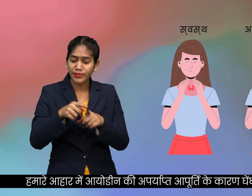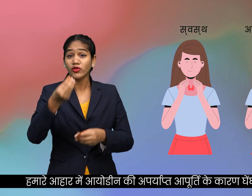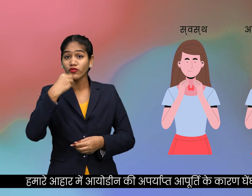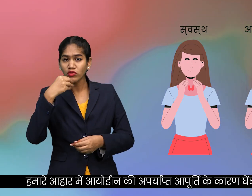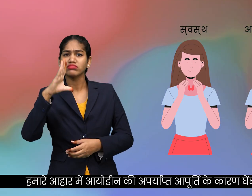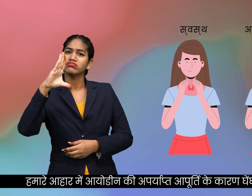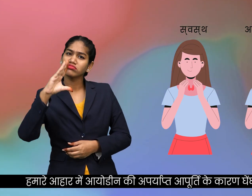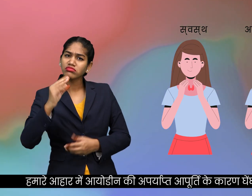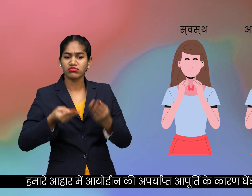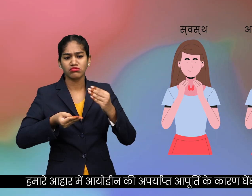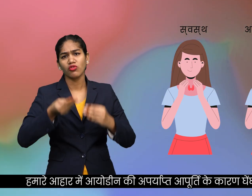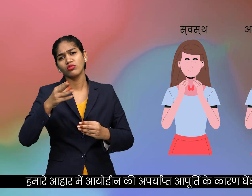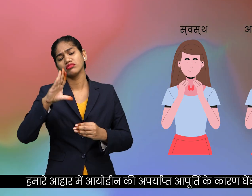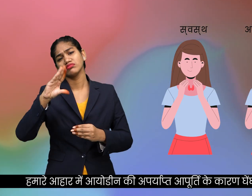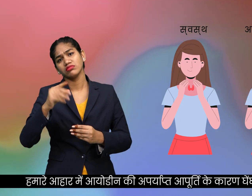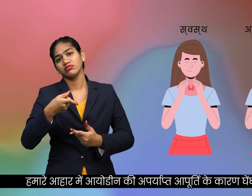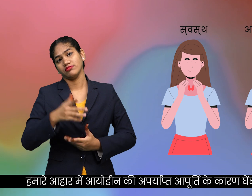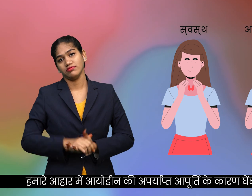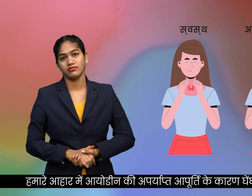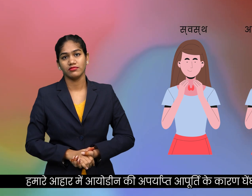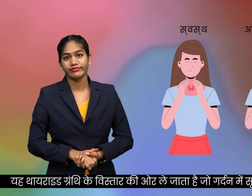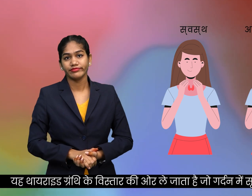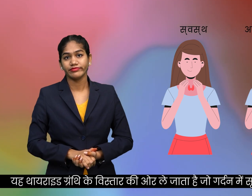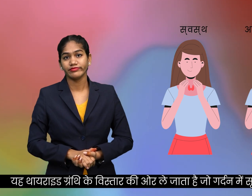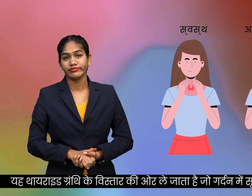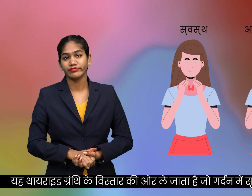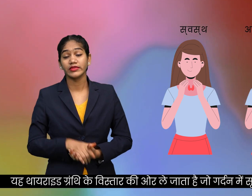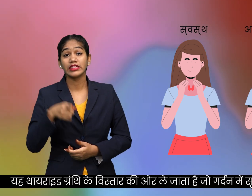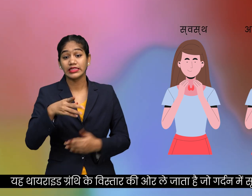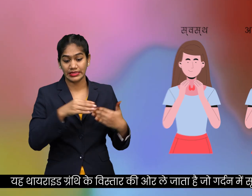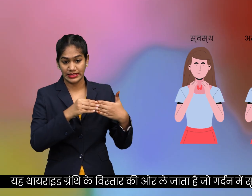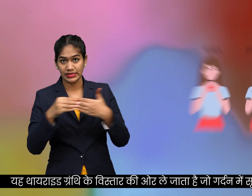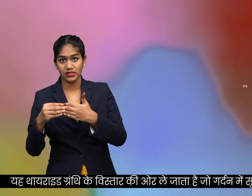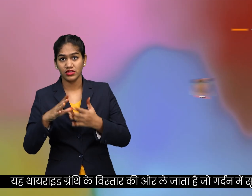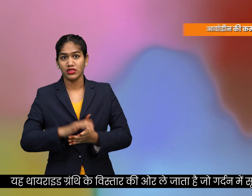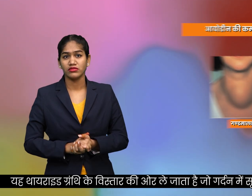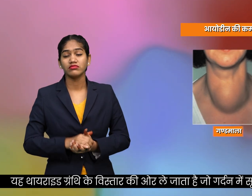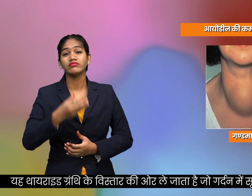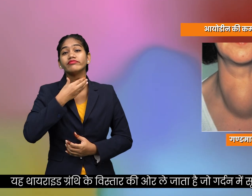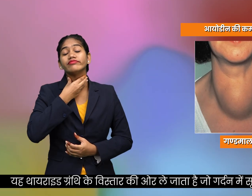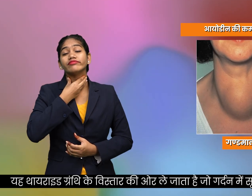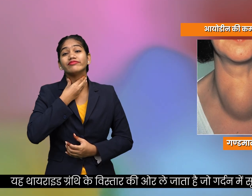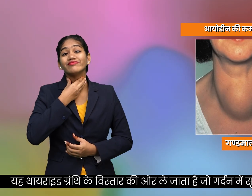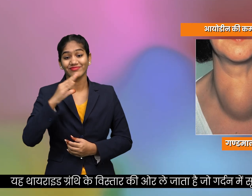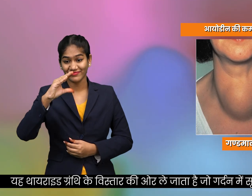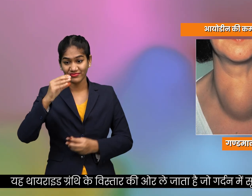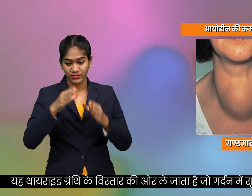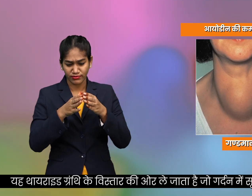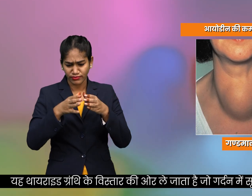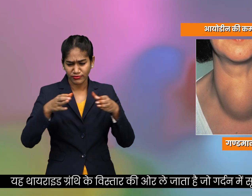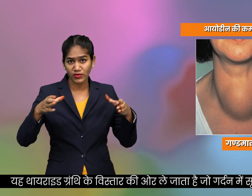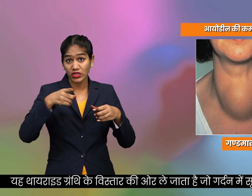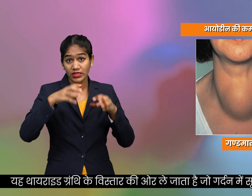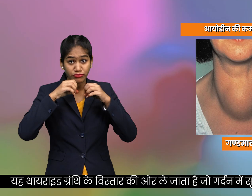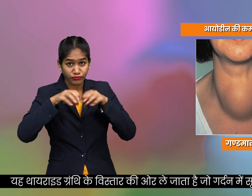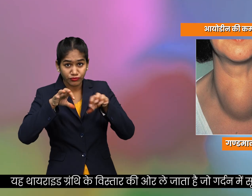के कारण होता है। यह थायराइड ग्रंथि के विस्तार की ओर ले जाता